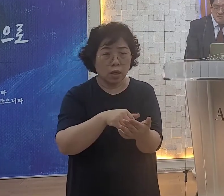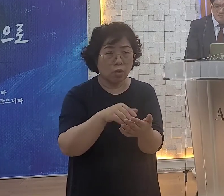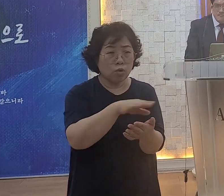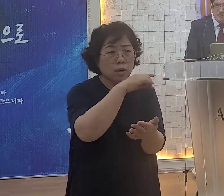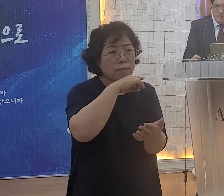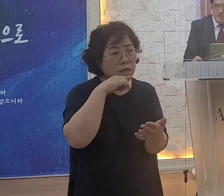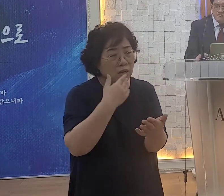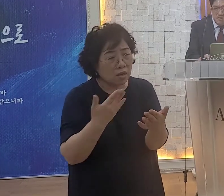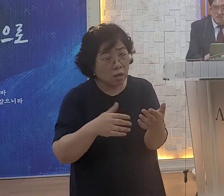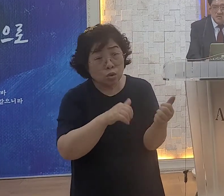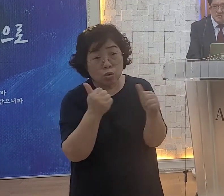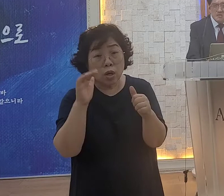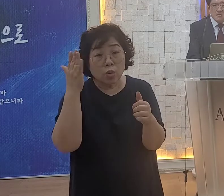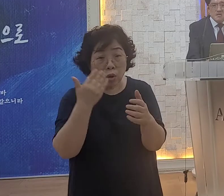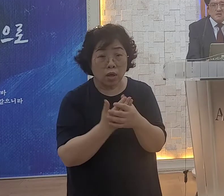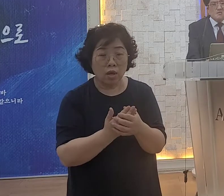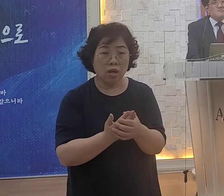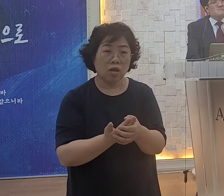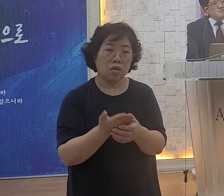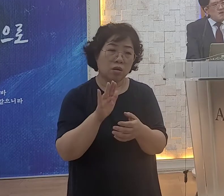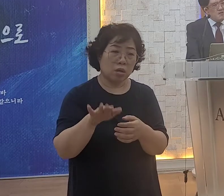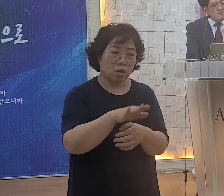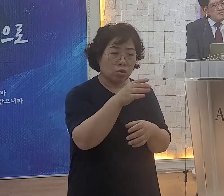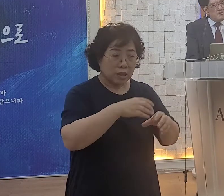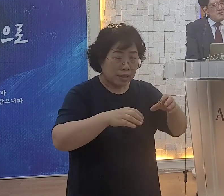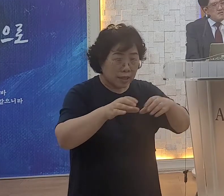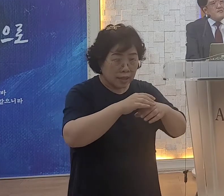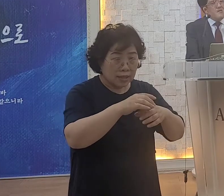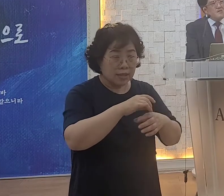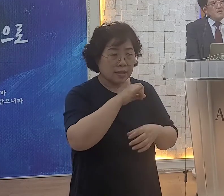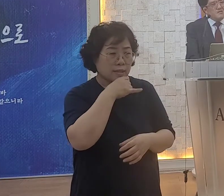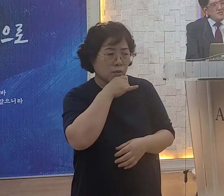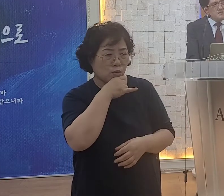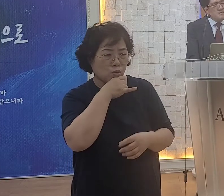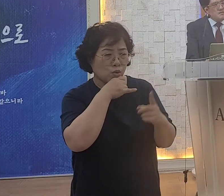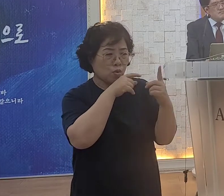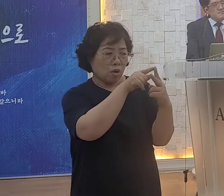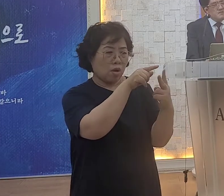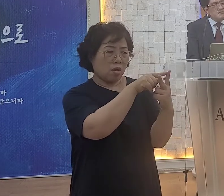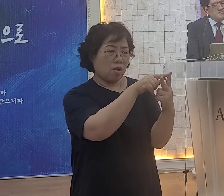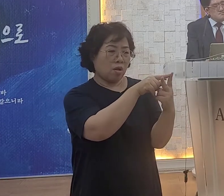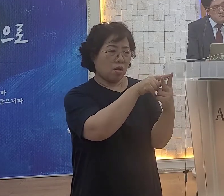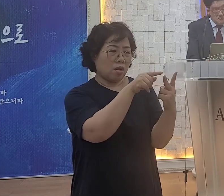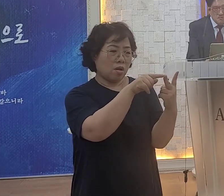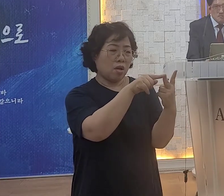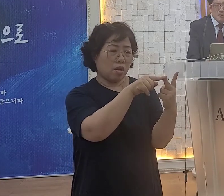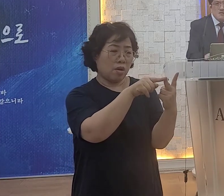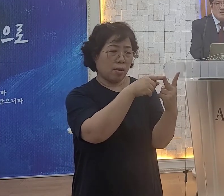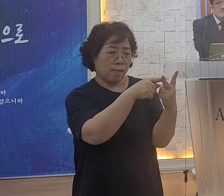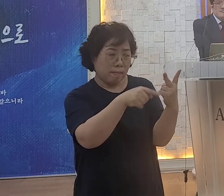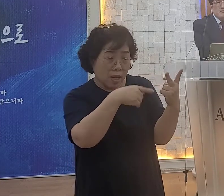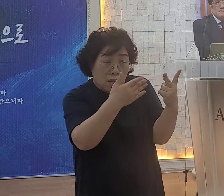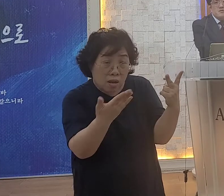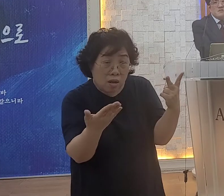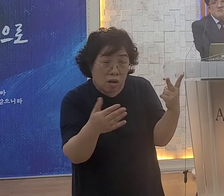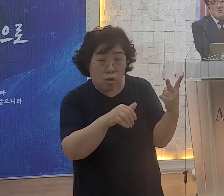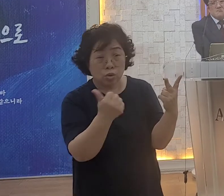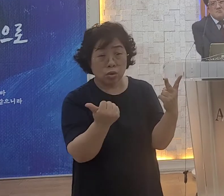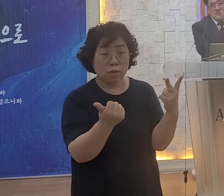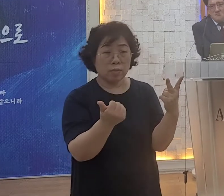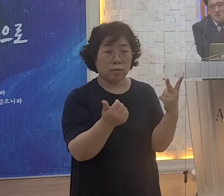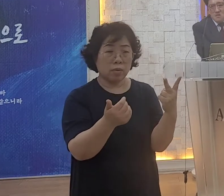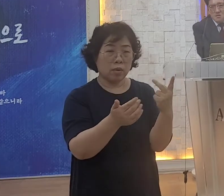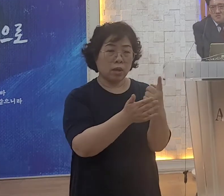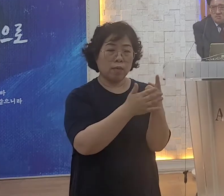되는 존재예요. 그런데 우리 대신 염소가 그 한 마리가 대신 피 흘려 죽음으로 그 피를 벗기